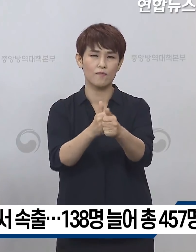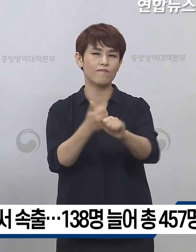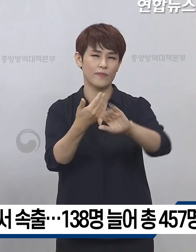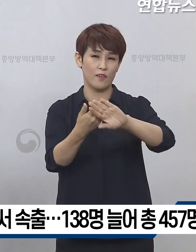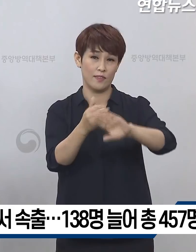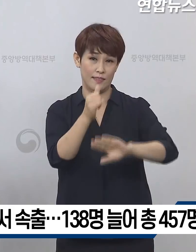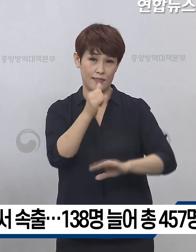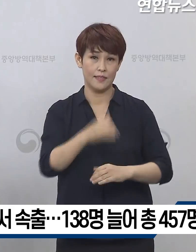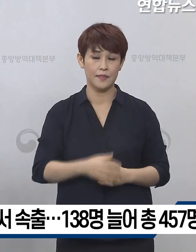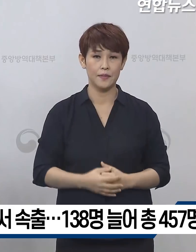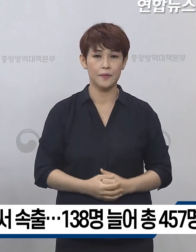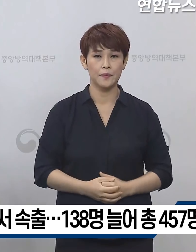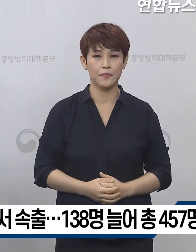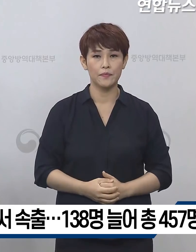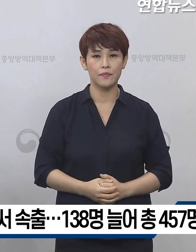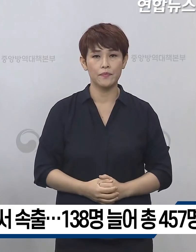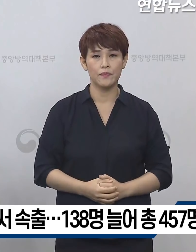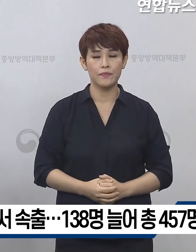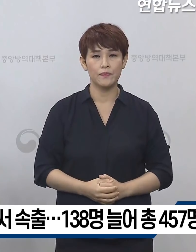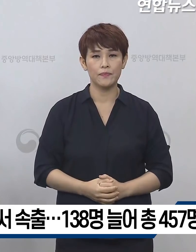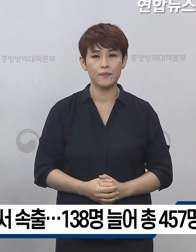먼저 말씀드립니다.